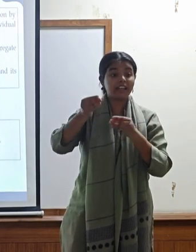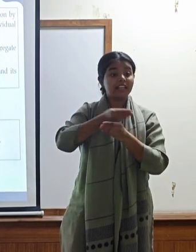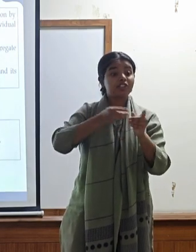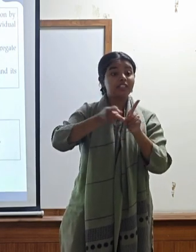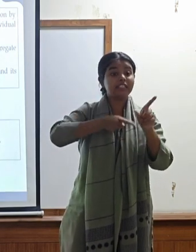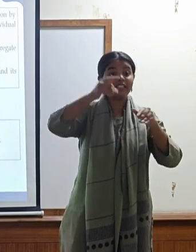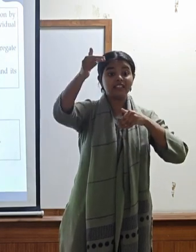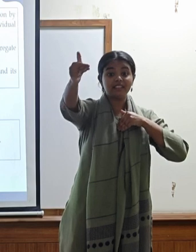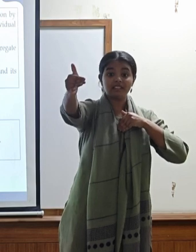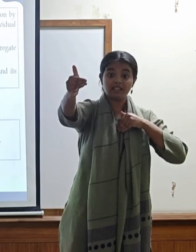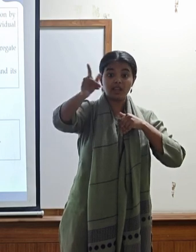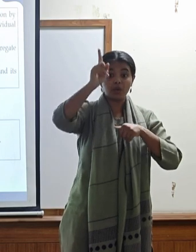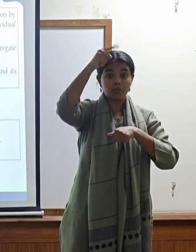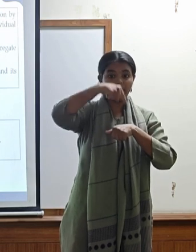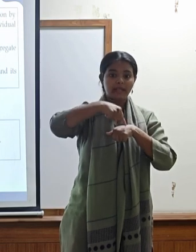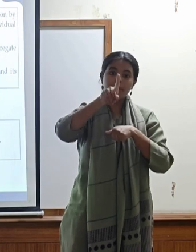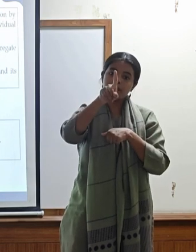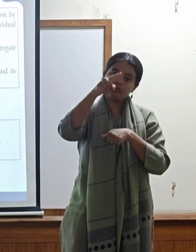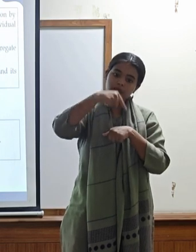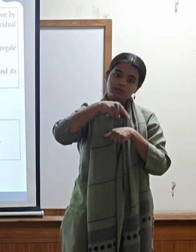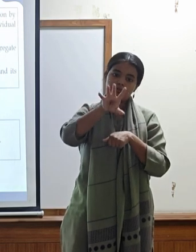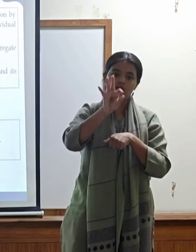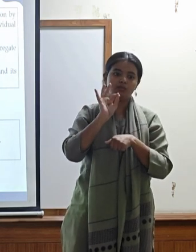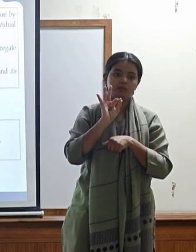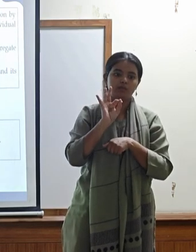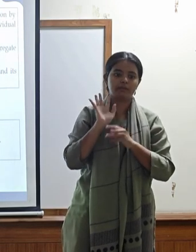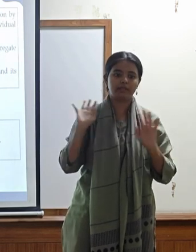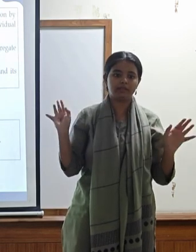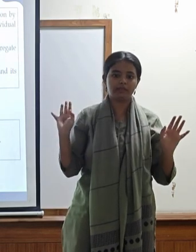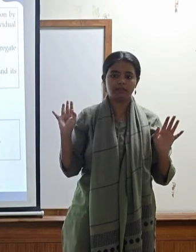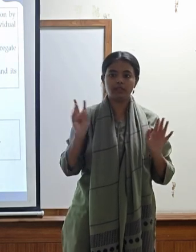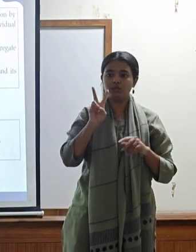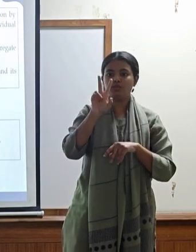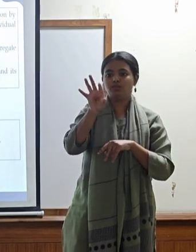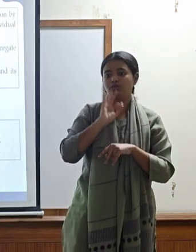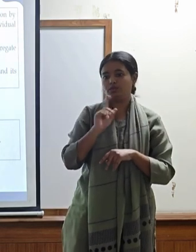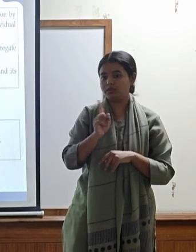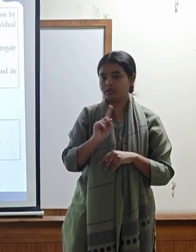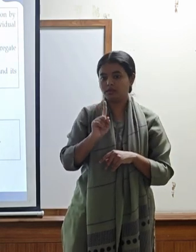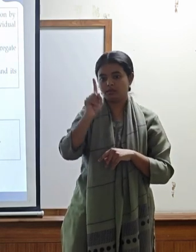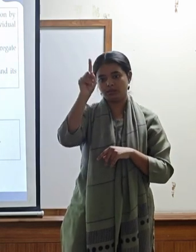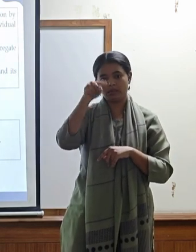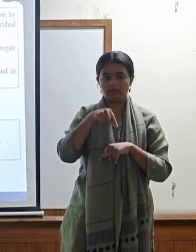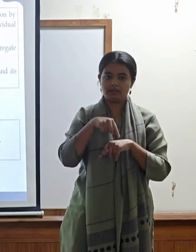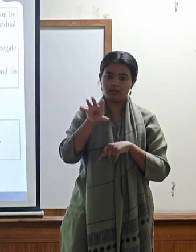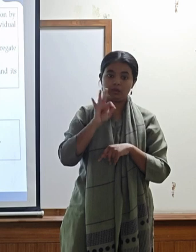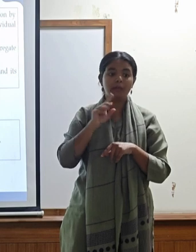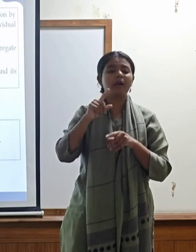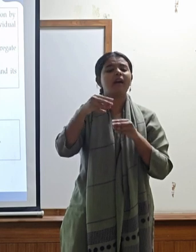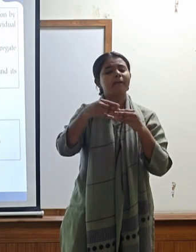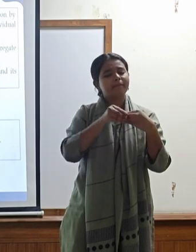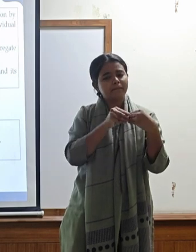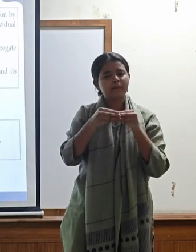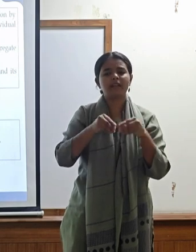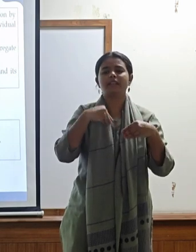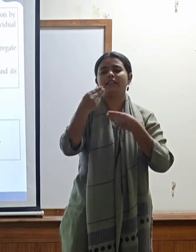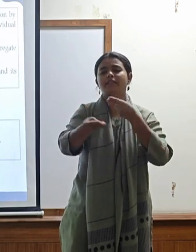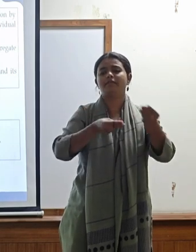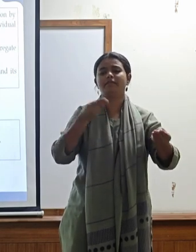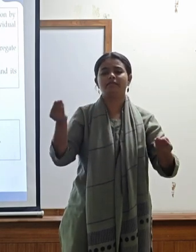चाहो तो चेंज भी कर सकते हो। बेसिकली ये सब फ्लेक्सिबिलिटीज हैं कि सब्सक्राइबर को चॉइस दी गई